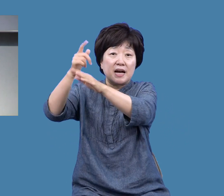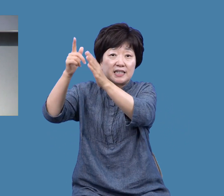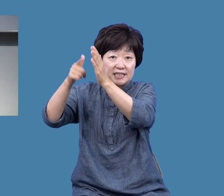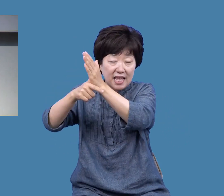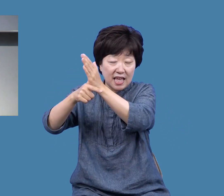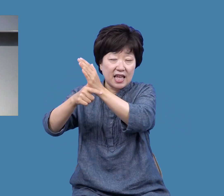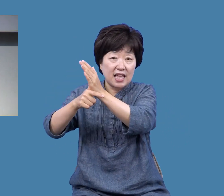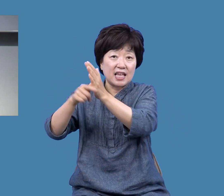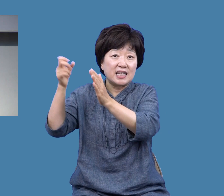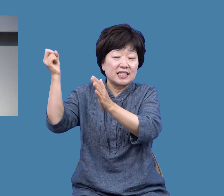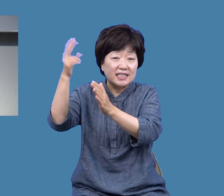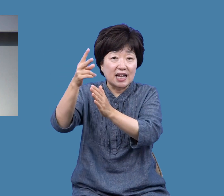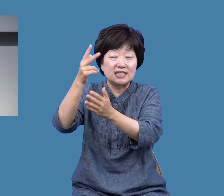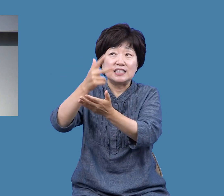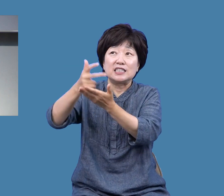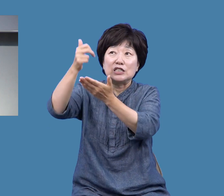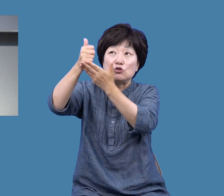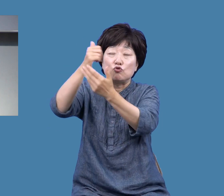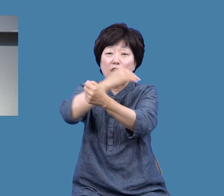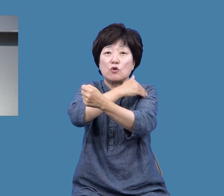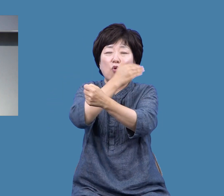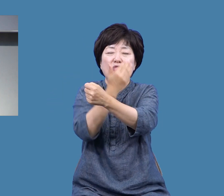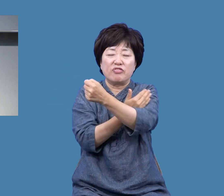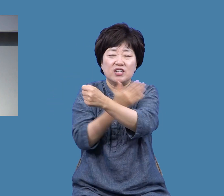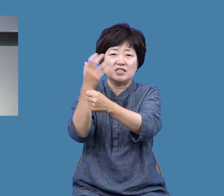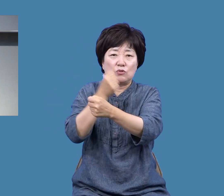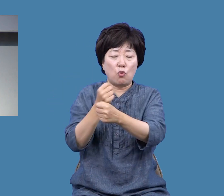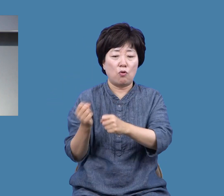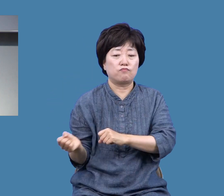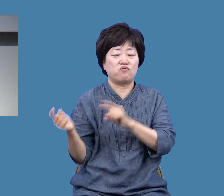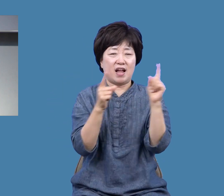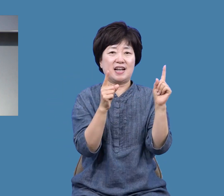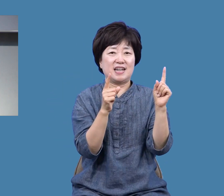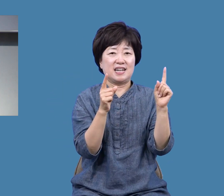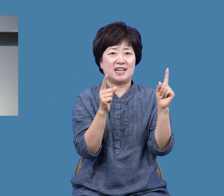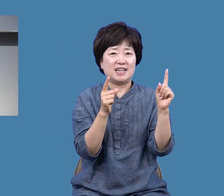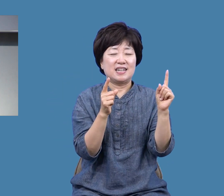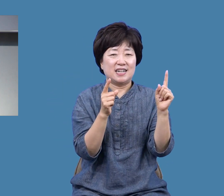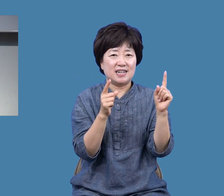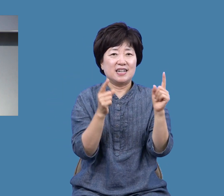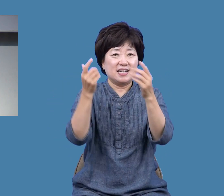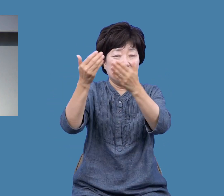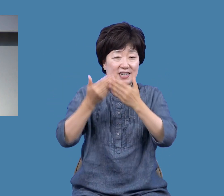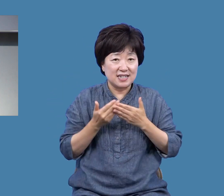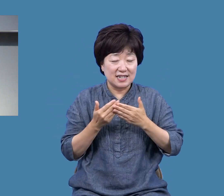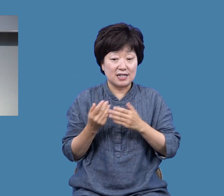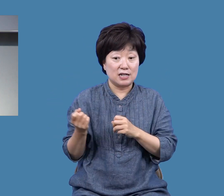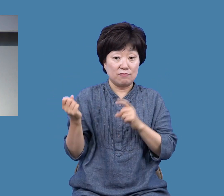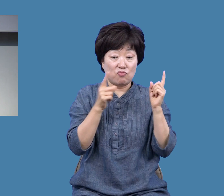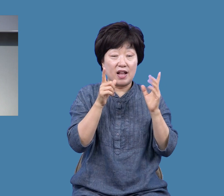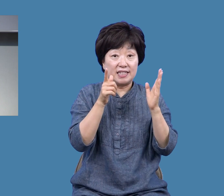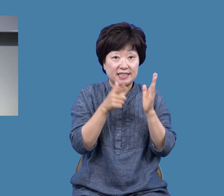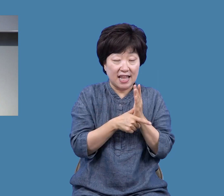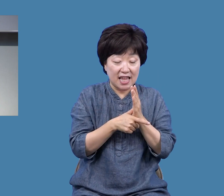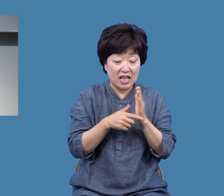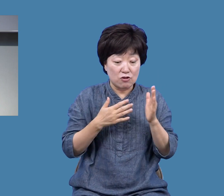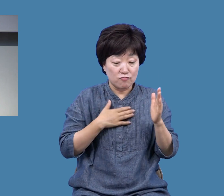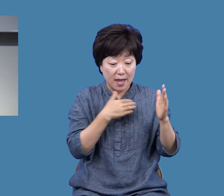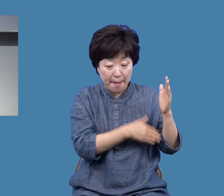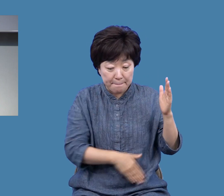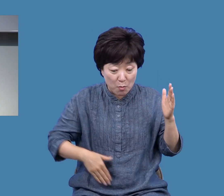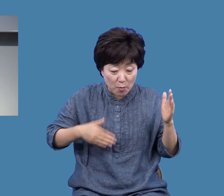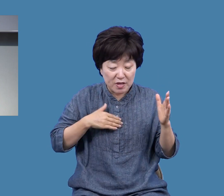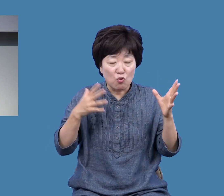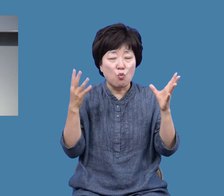다시 우리를 주의 권능으로 부활시키신다는 거예요. 그래서 부활체를 입게 하시는데 이때 비로소 우리 몸의 구원이